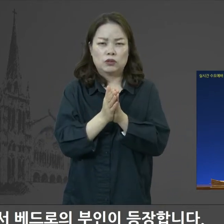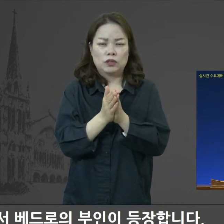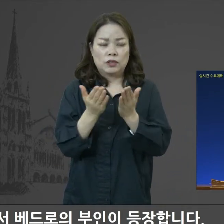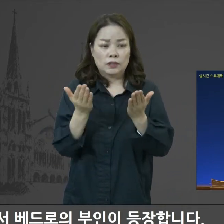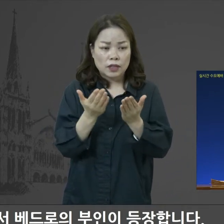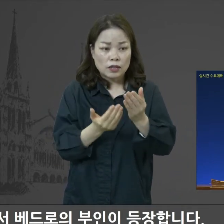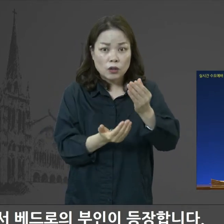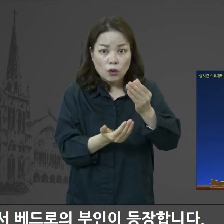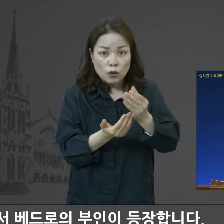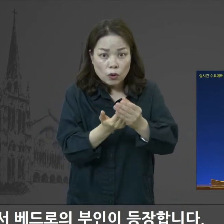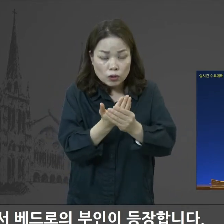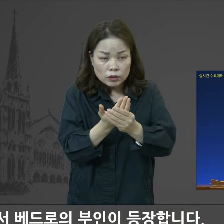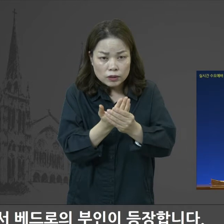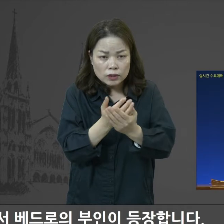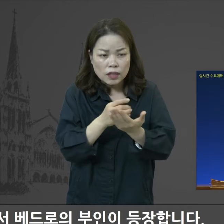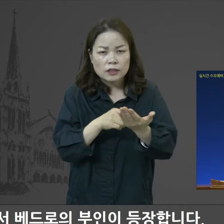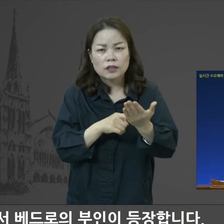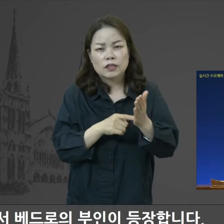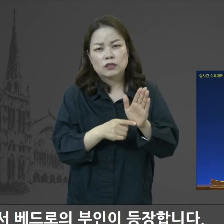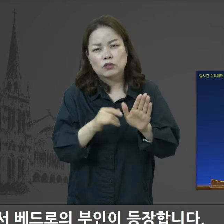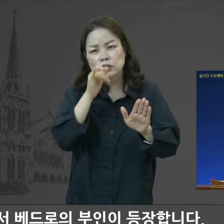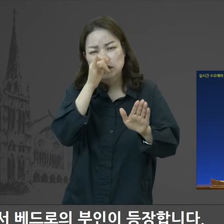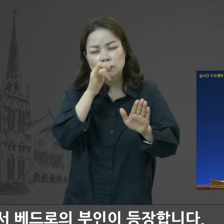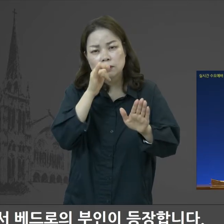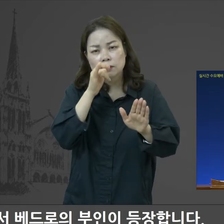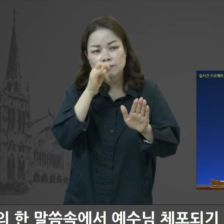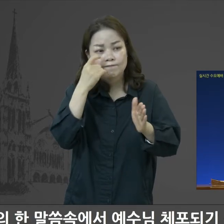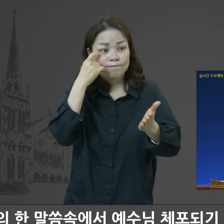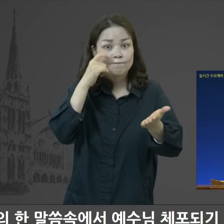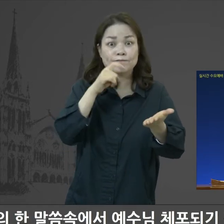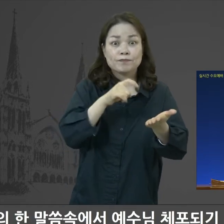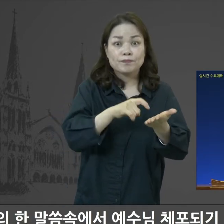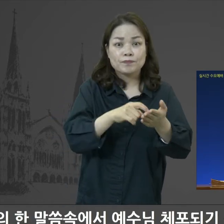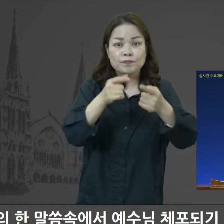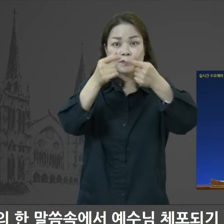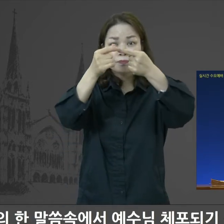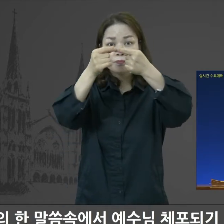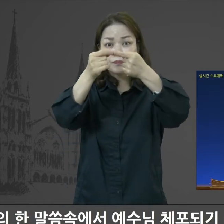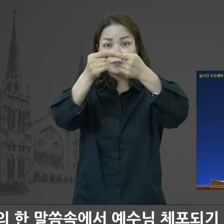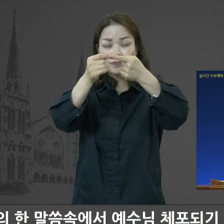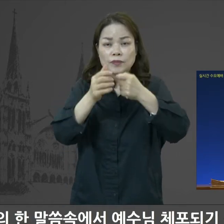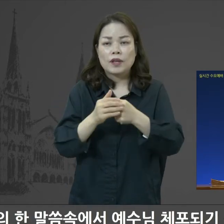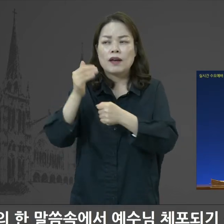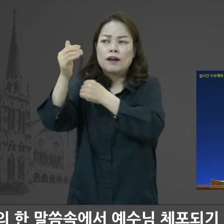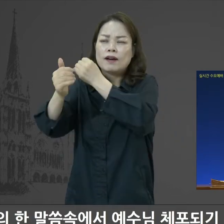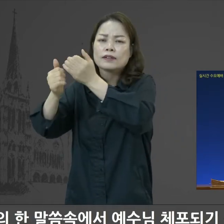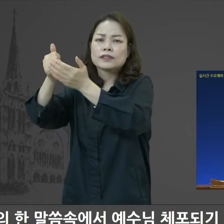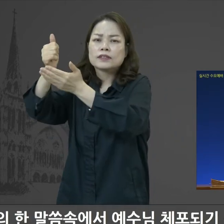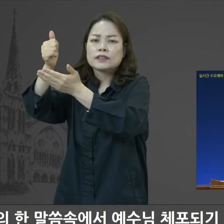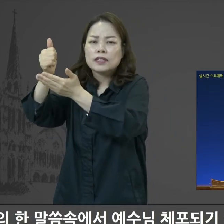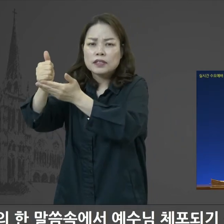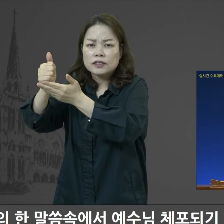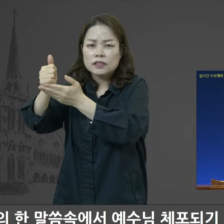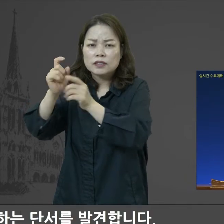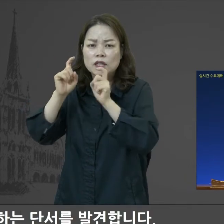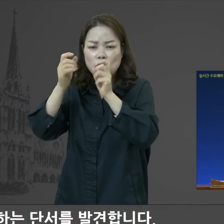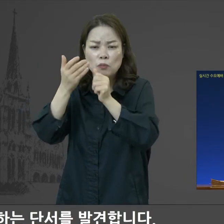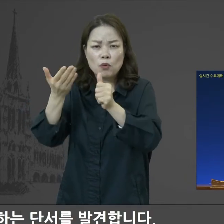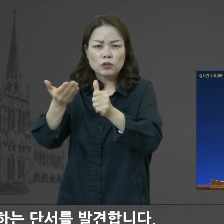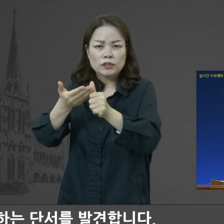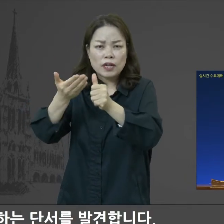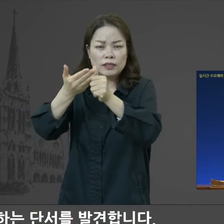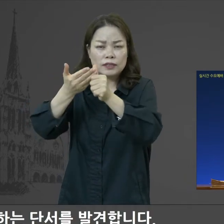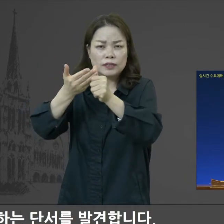전말을 재구성할 수 있는 중요한 단서를 발견하는 거예요. 첫 번째는 하나님께서 목자를 치실